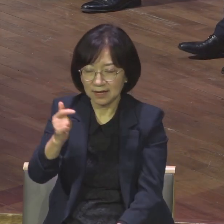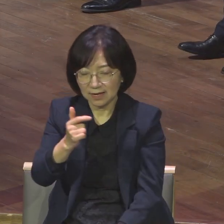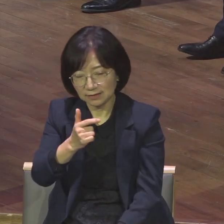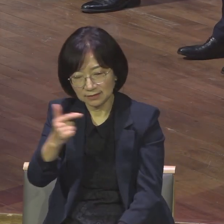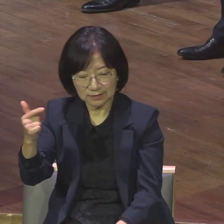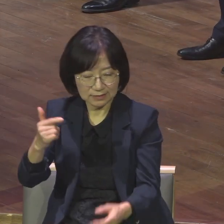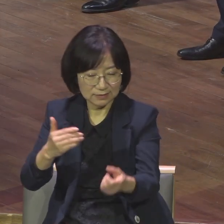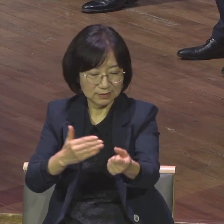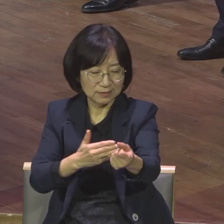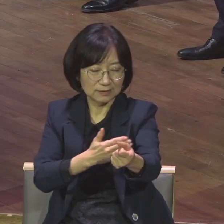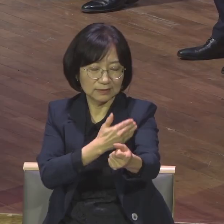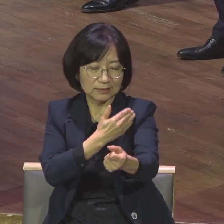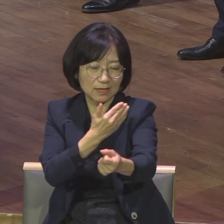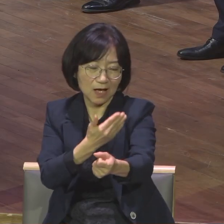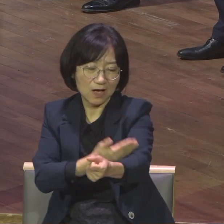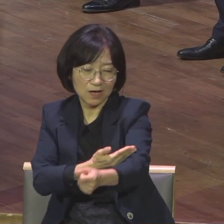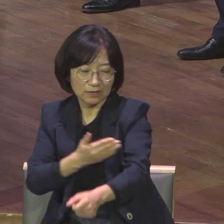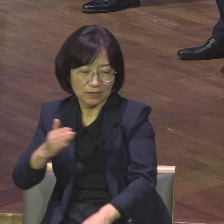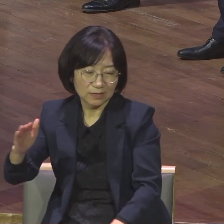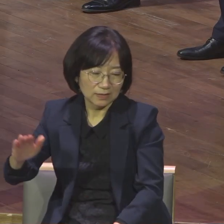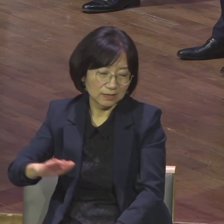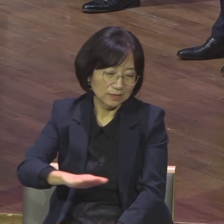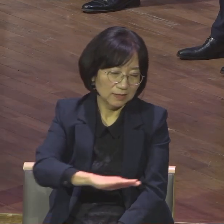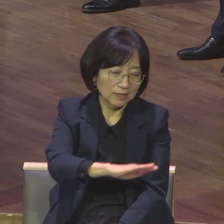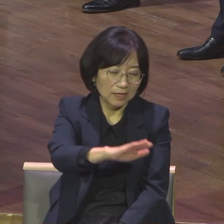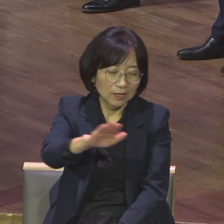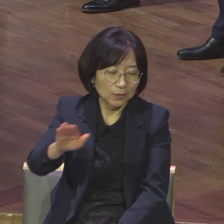하늘의 크신 능력이